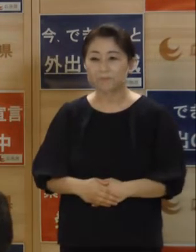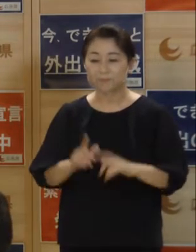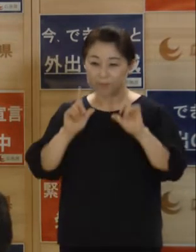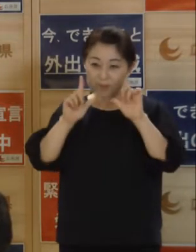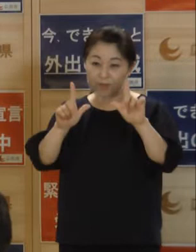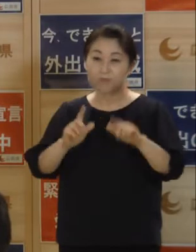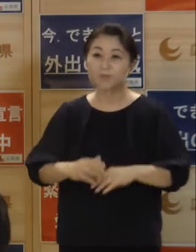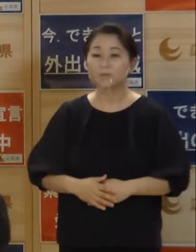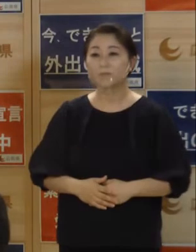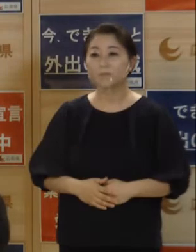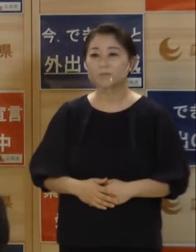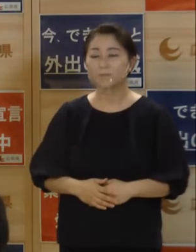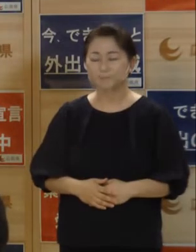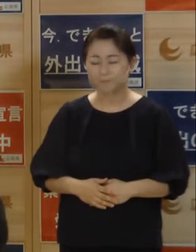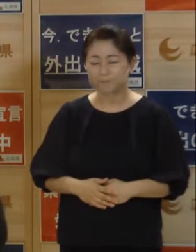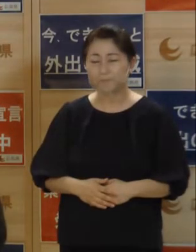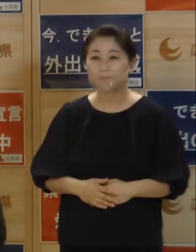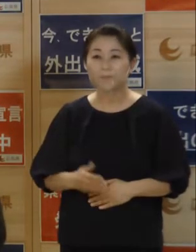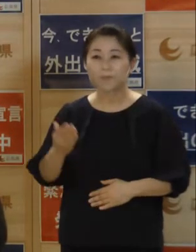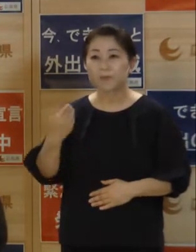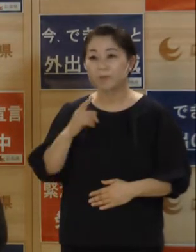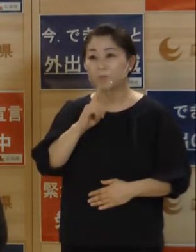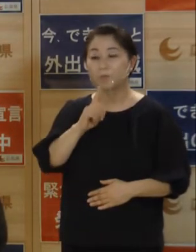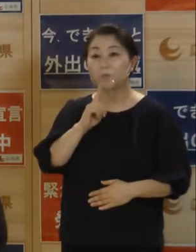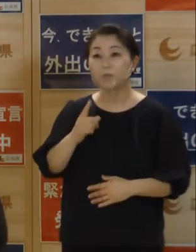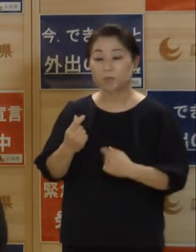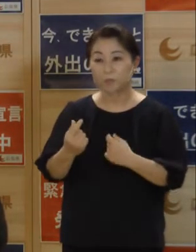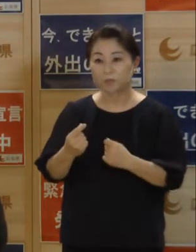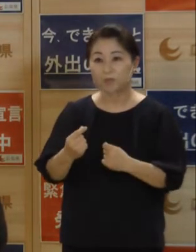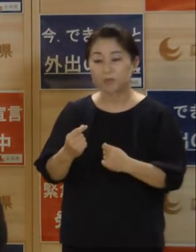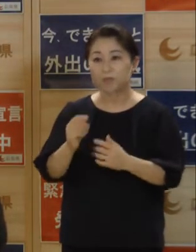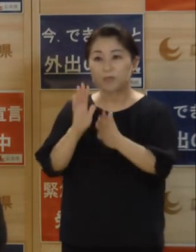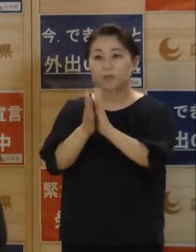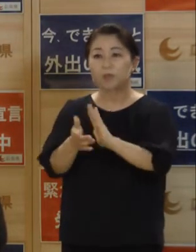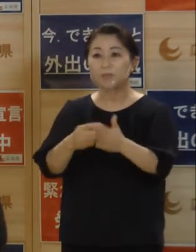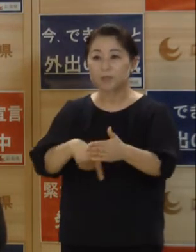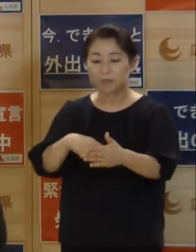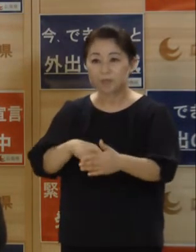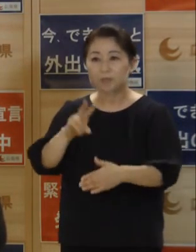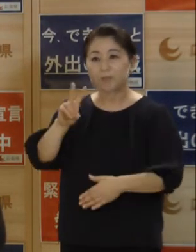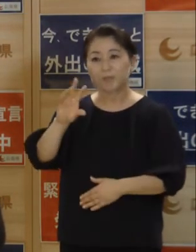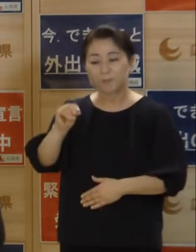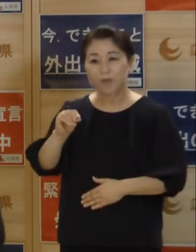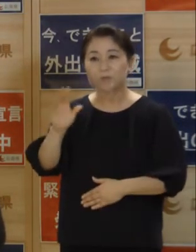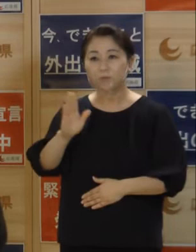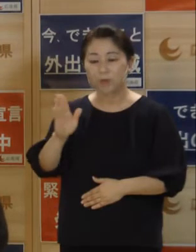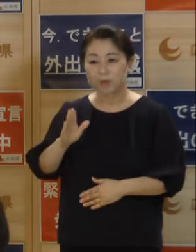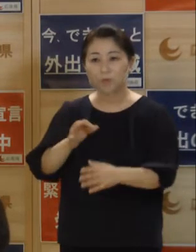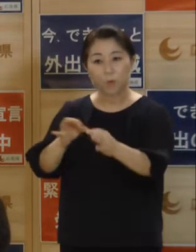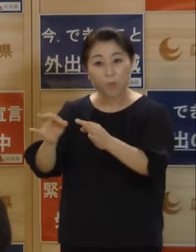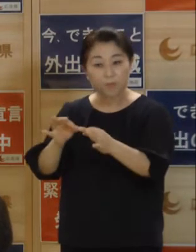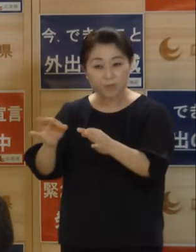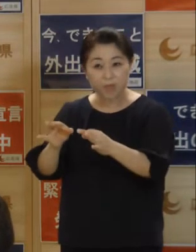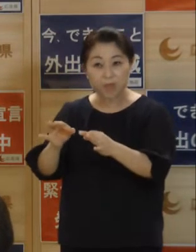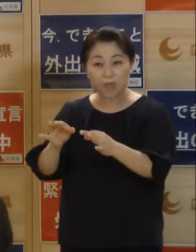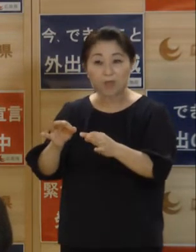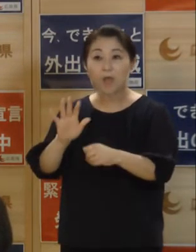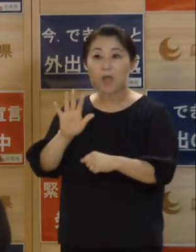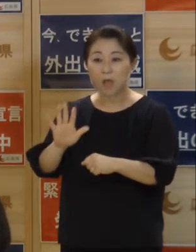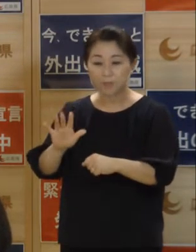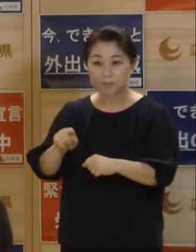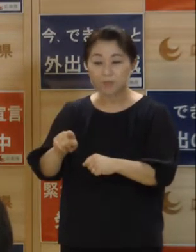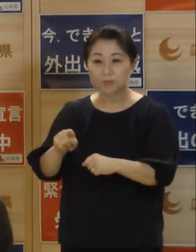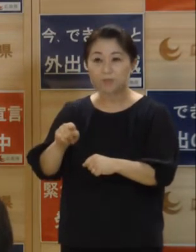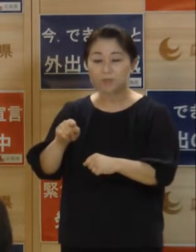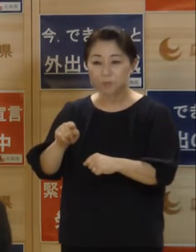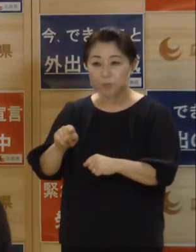ですね、先ほど申し上げたように県内約2万店舗の飲食店にございまして、